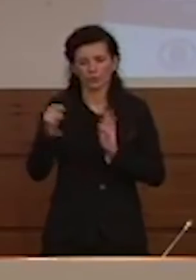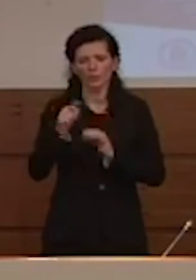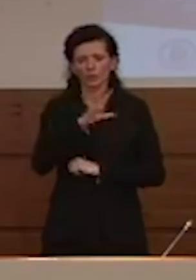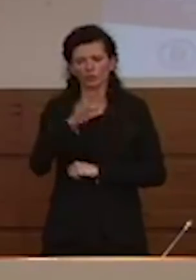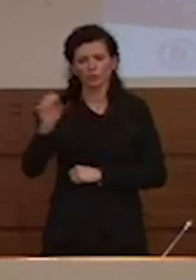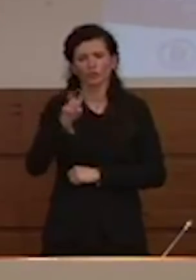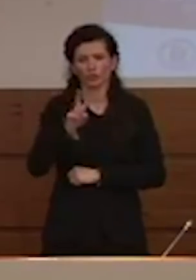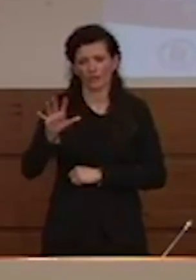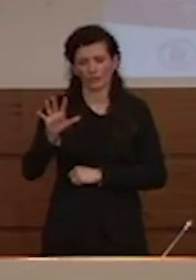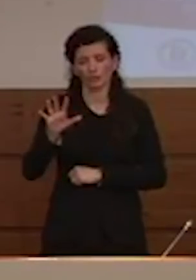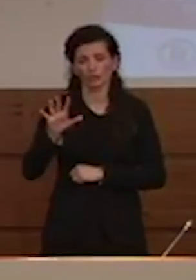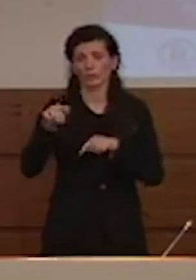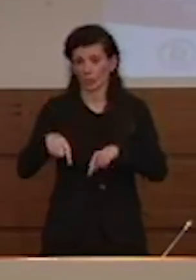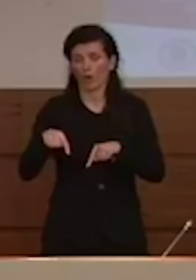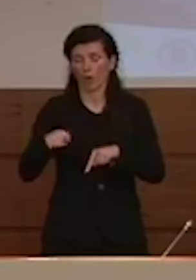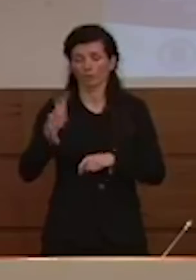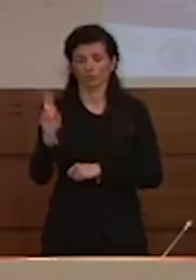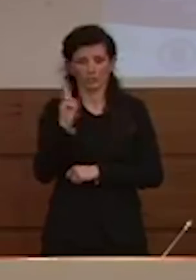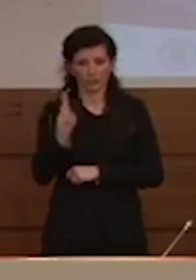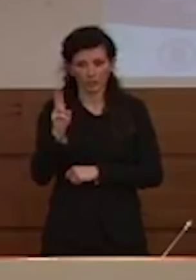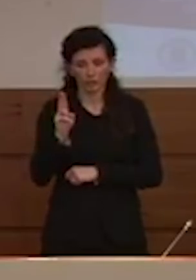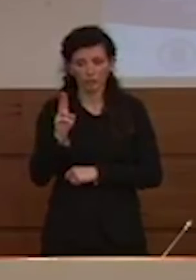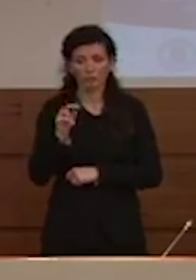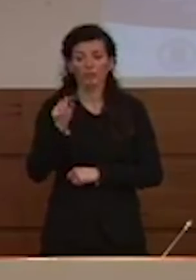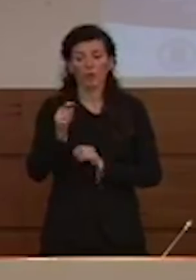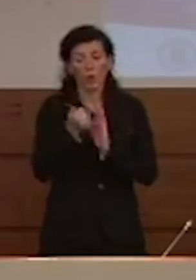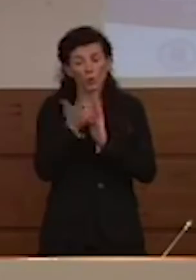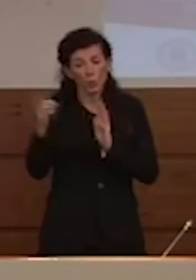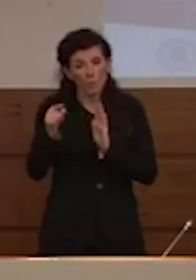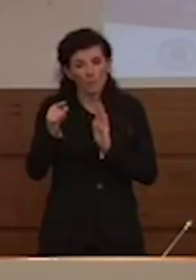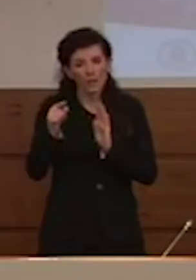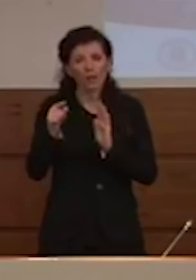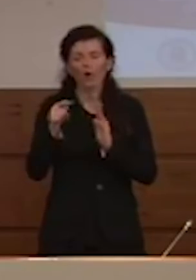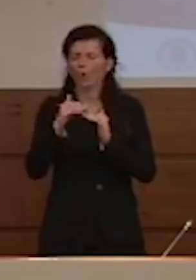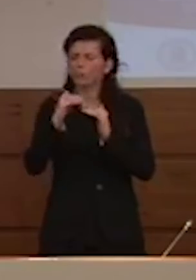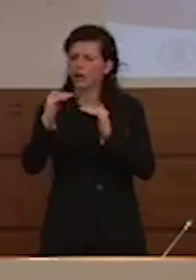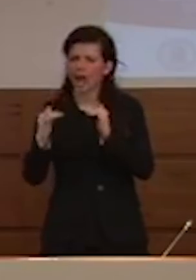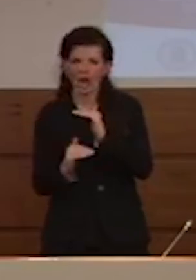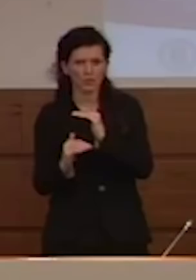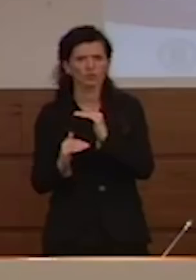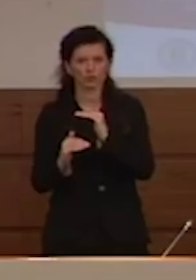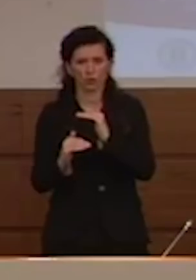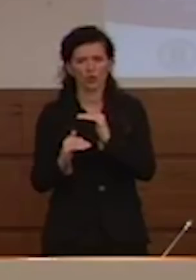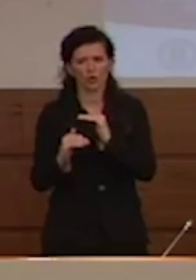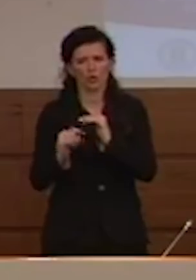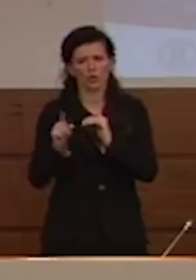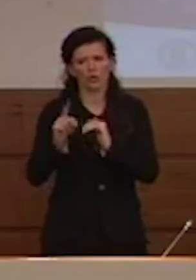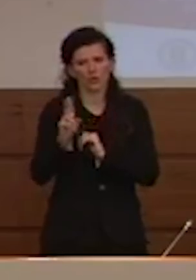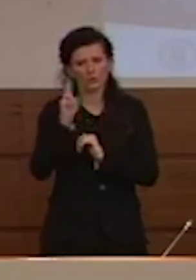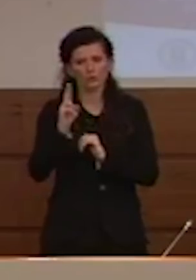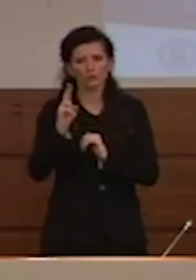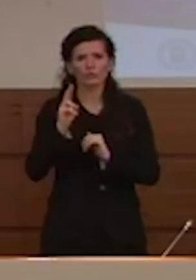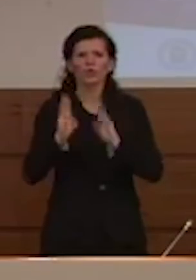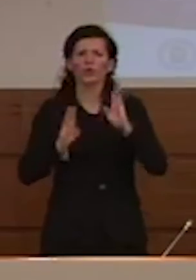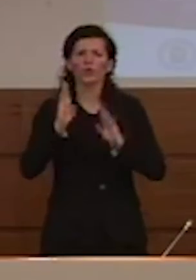525 nuovi deceduti è il numero più basso di deceduti rispetto alla data del 19 marzo